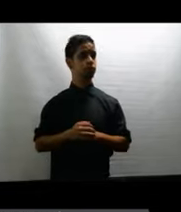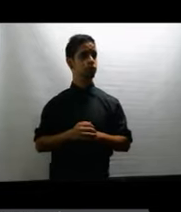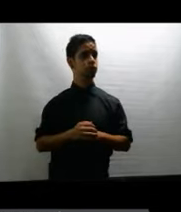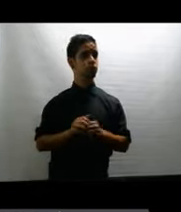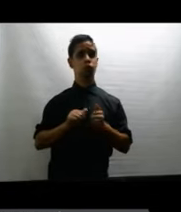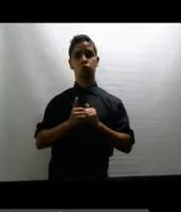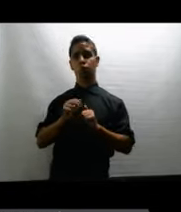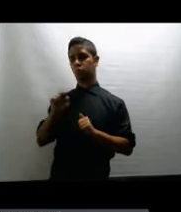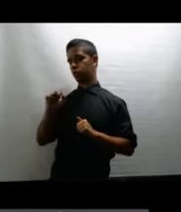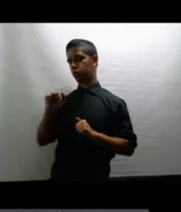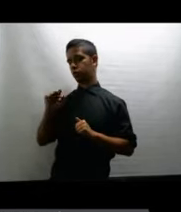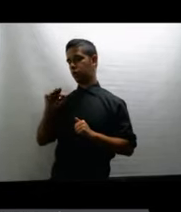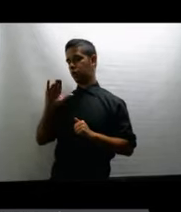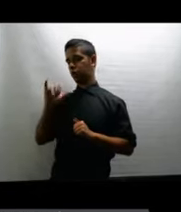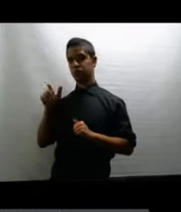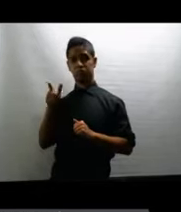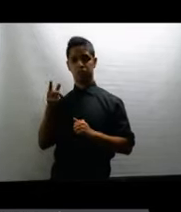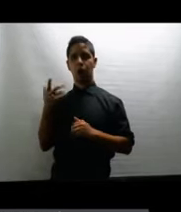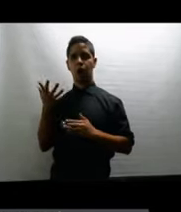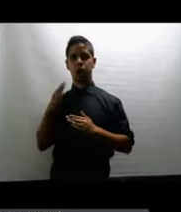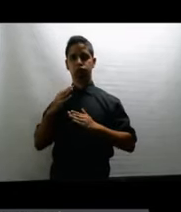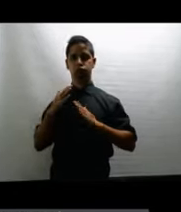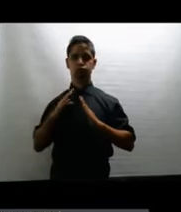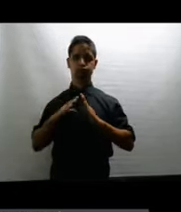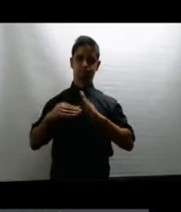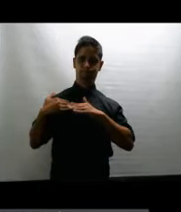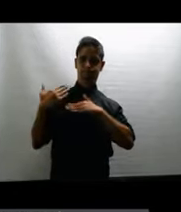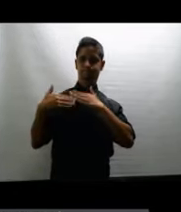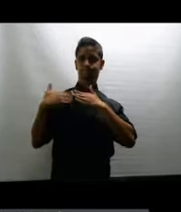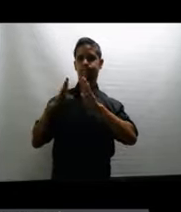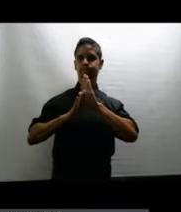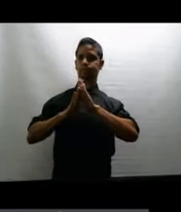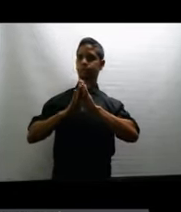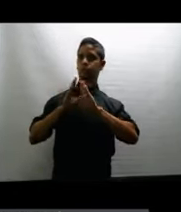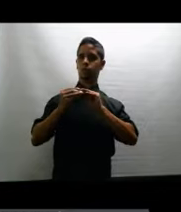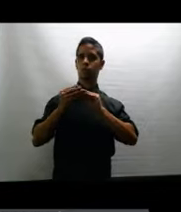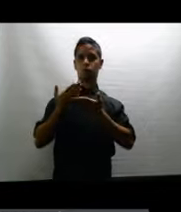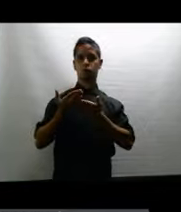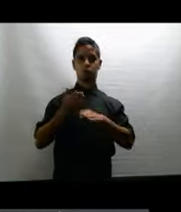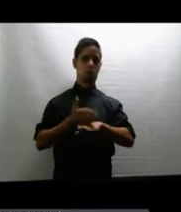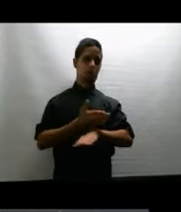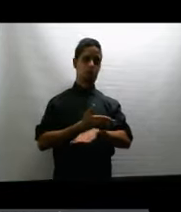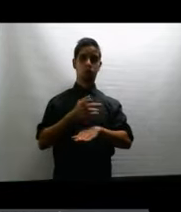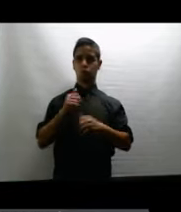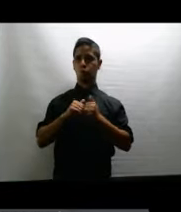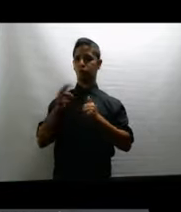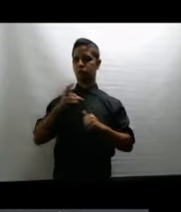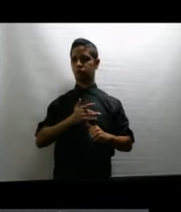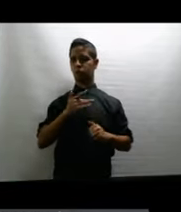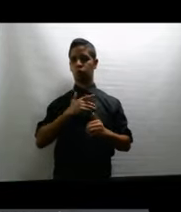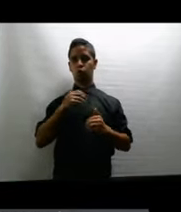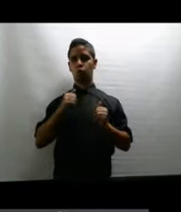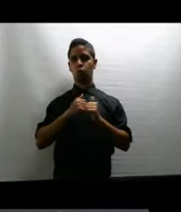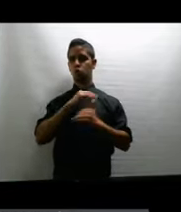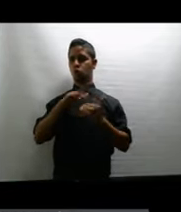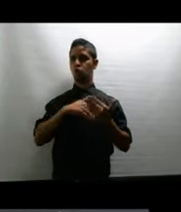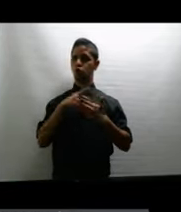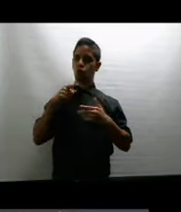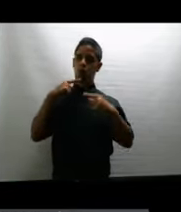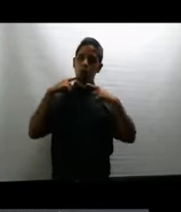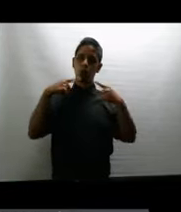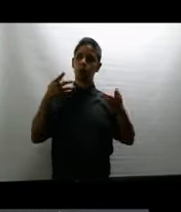la Nancy cantautora y cómo te sientes con lo que has hecho? Porque yo creo que has logrado muchísimo. Pues mira,